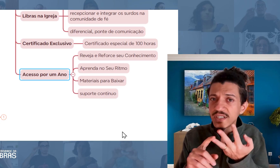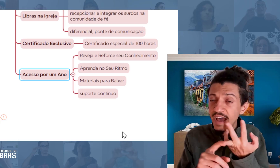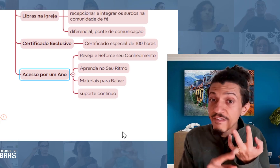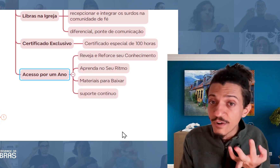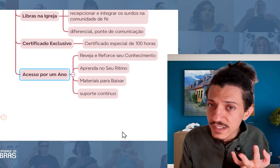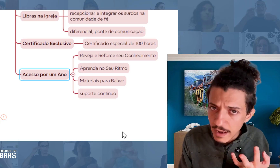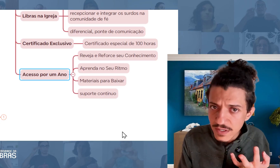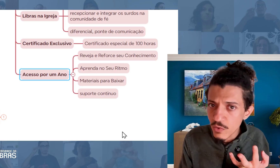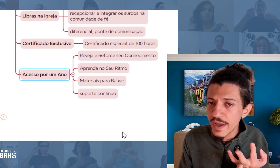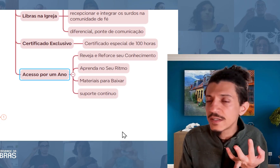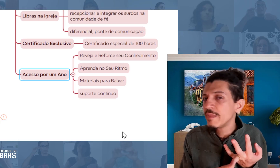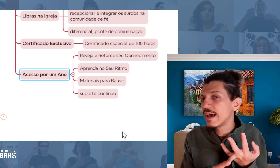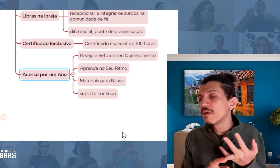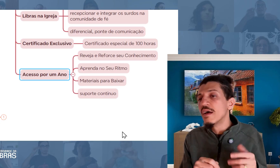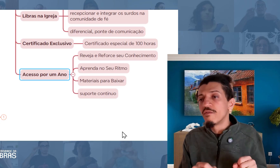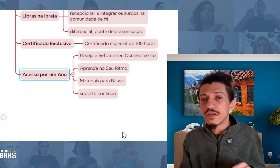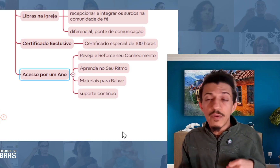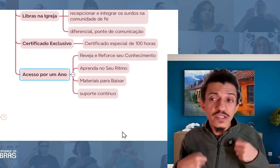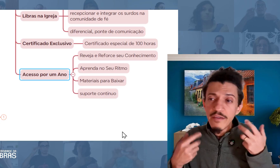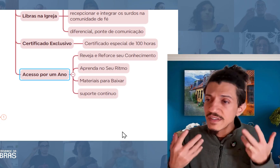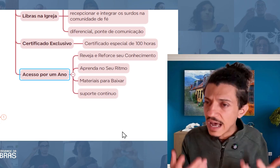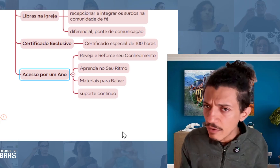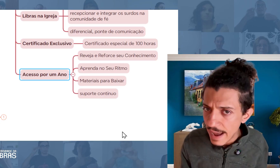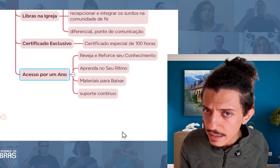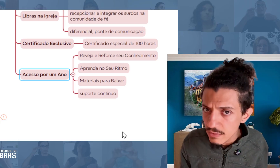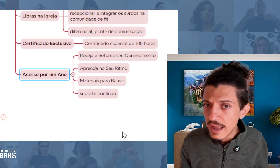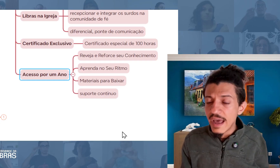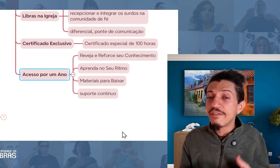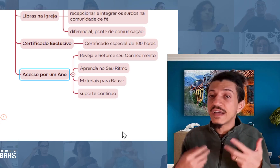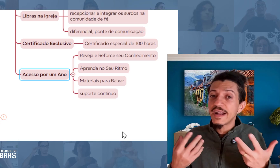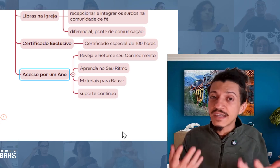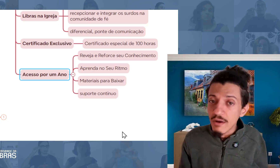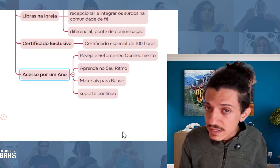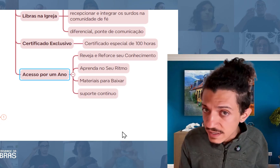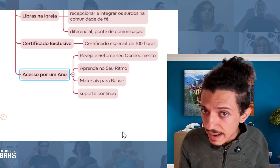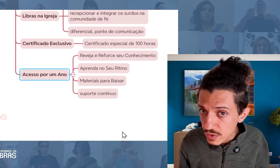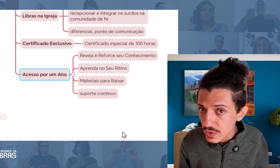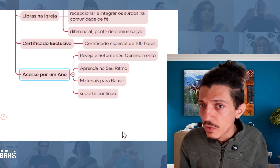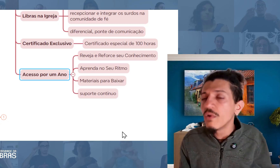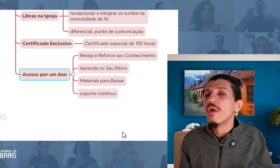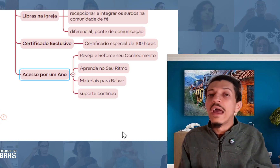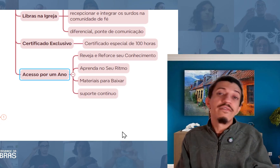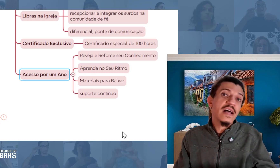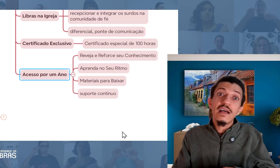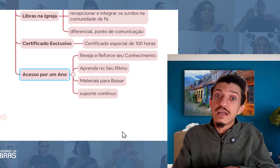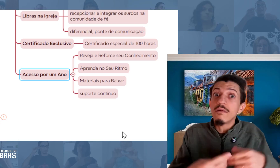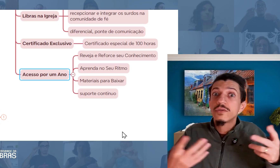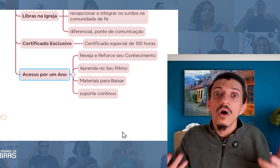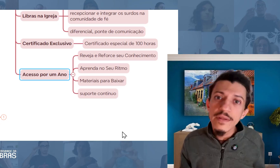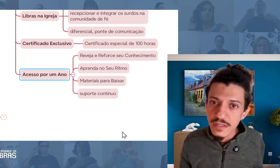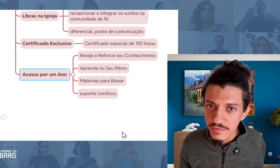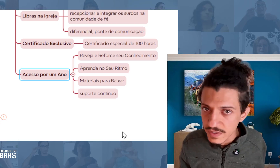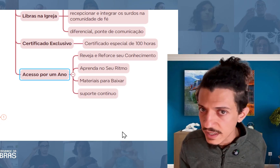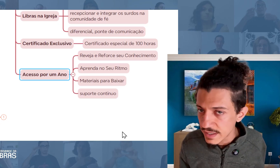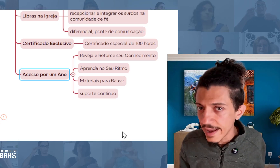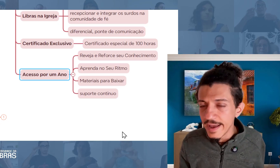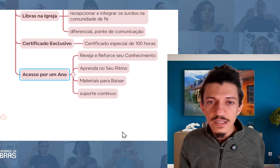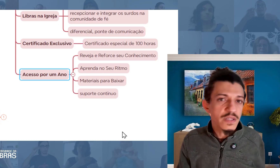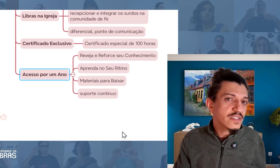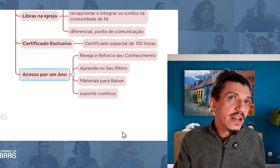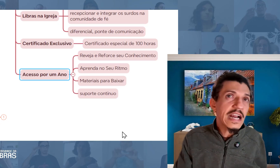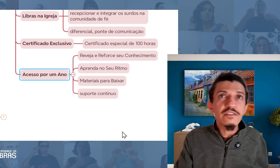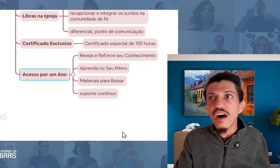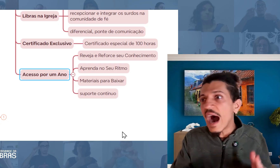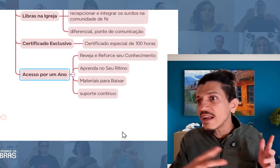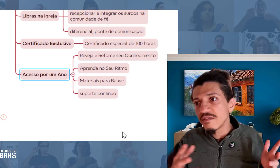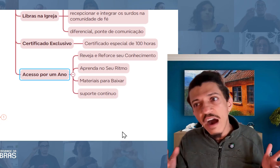você vai reforçar o seu conhecimento, você pode revisar o método, revisar as aulas que você mais gostou, revisar as aulas todas que você quiser, pode